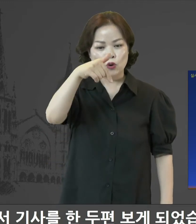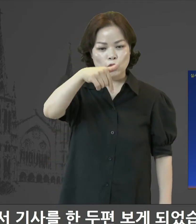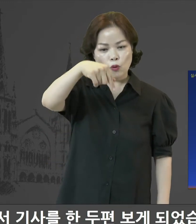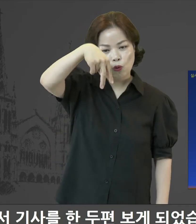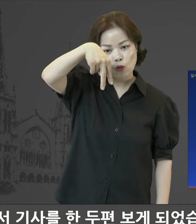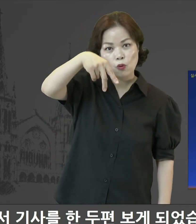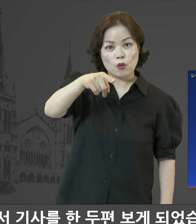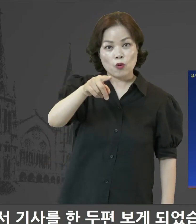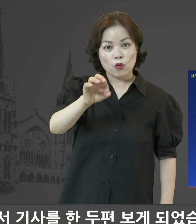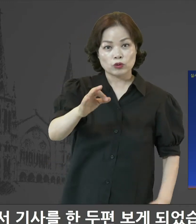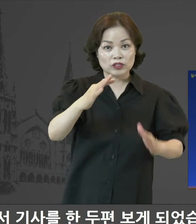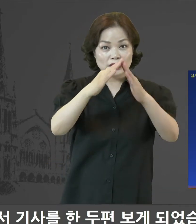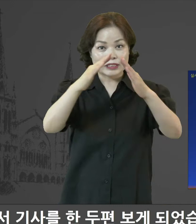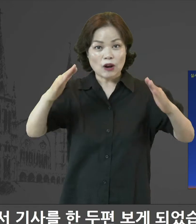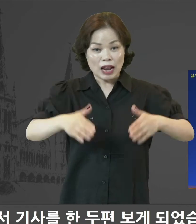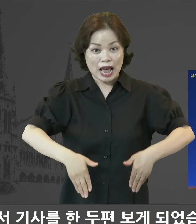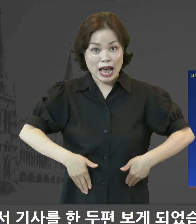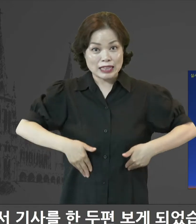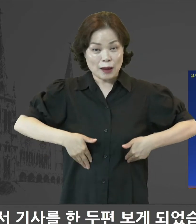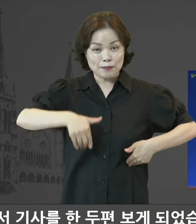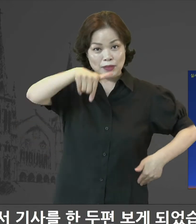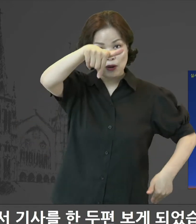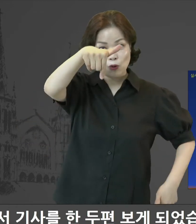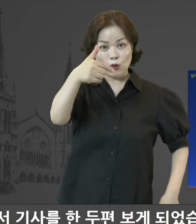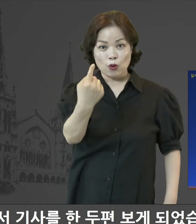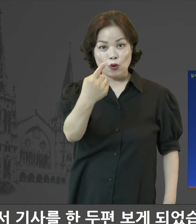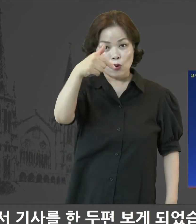곳인데, 전라남도 저 아래쪽 내려가면 조그만